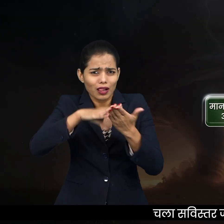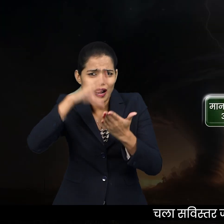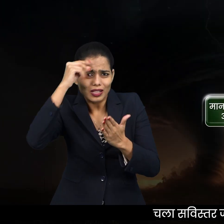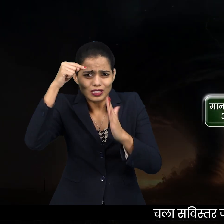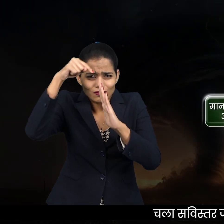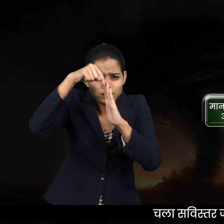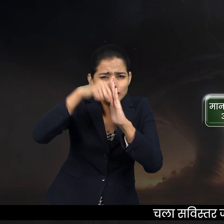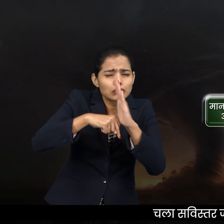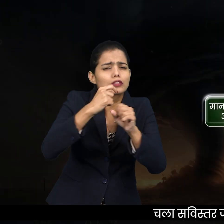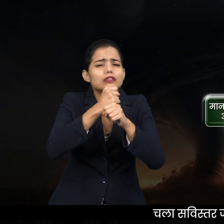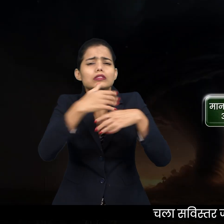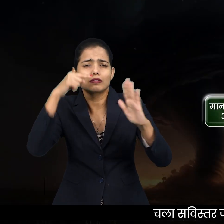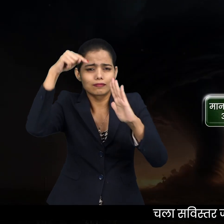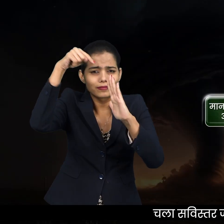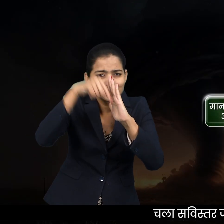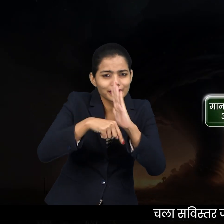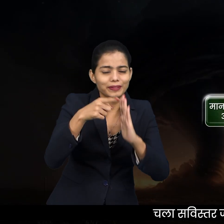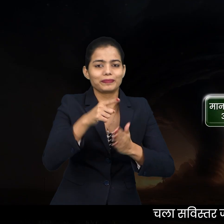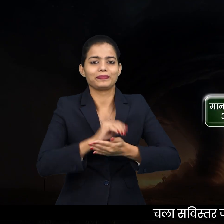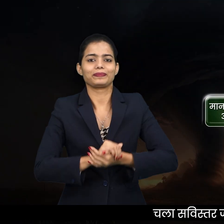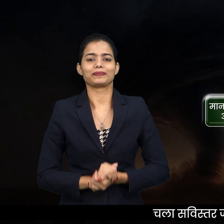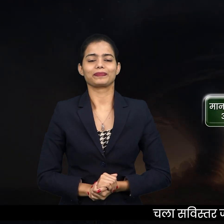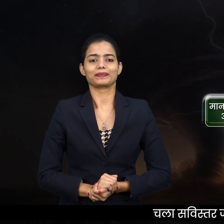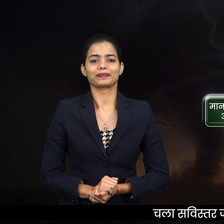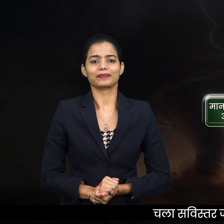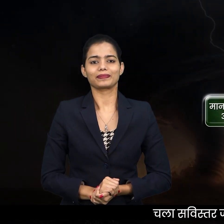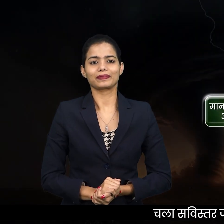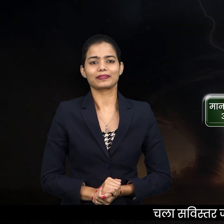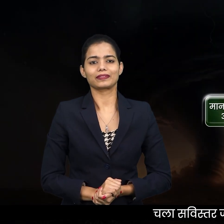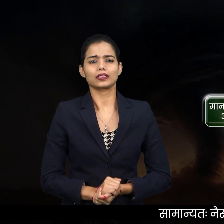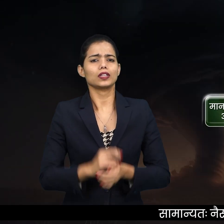चला सविस्तर जाणून घेऊया.